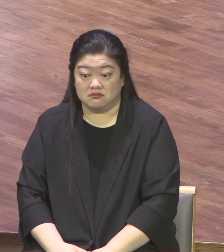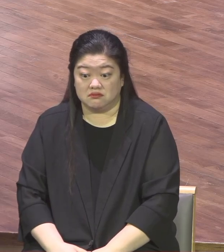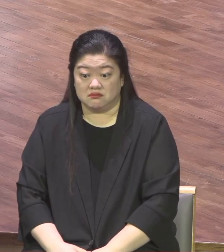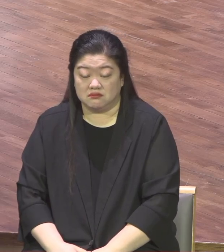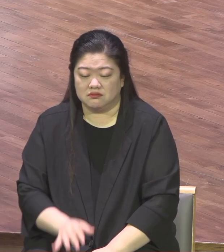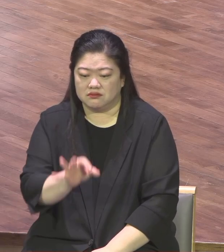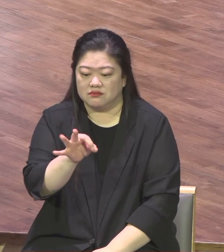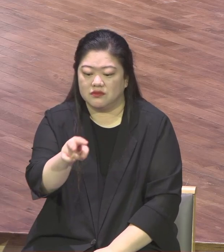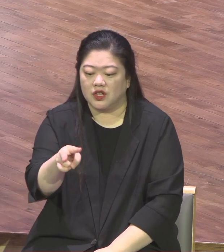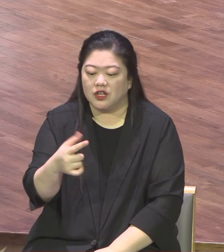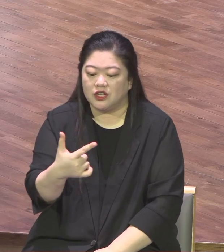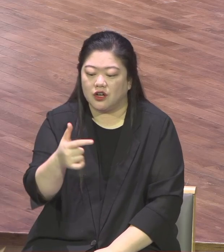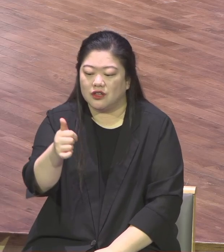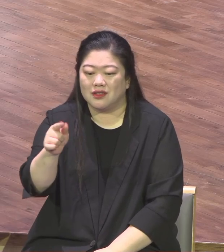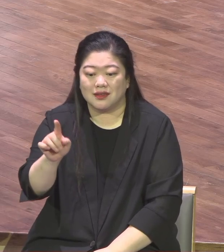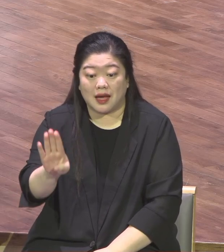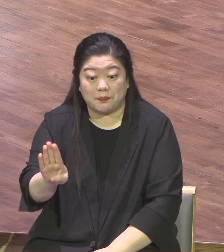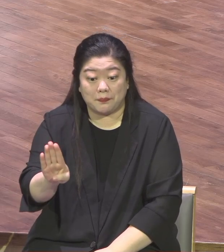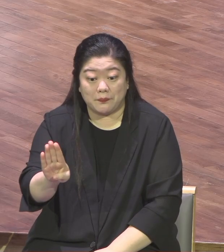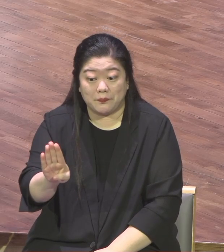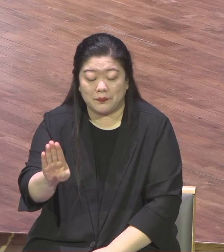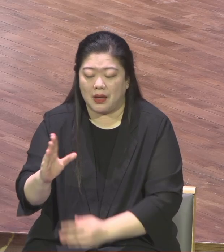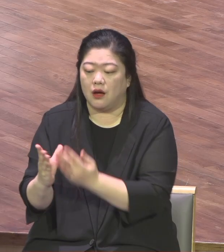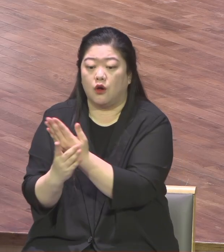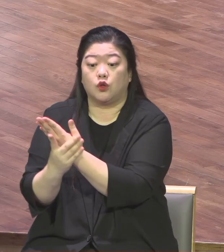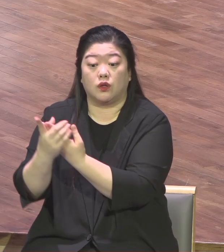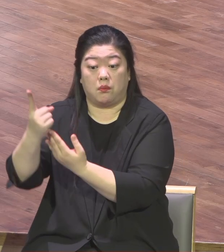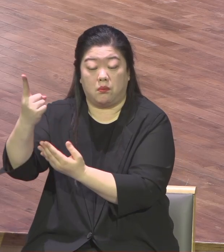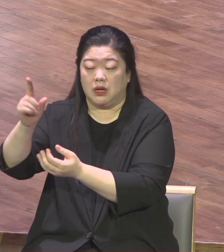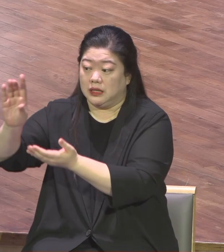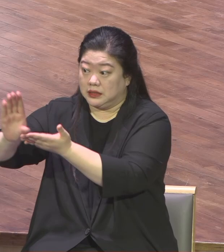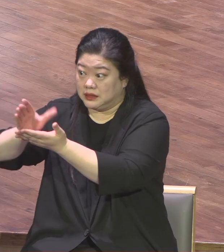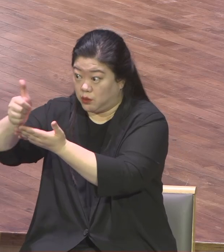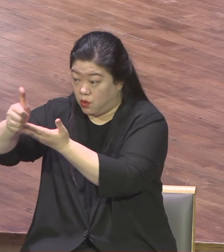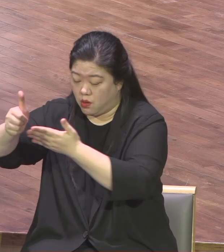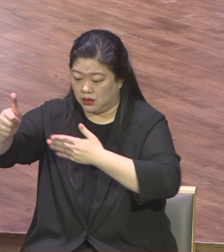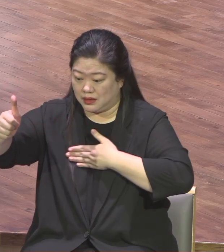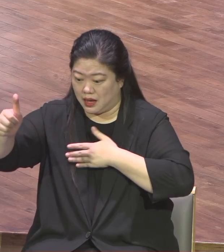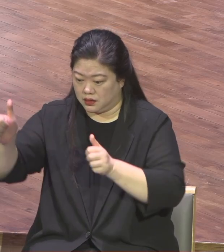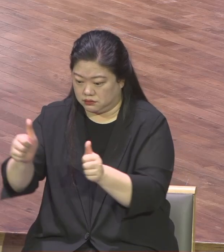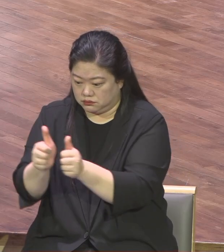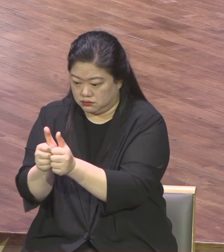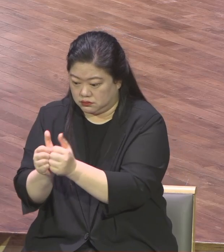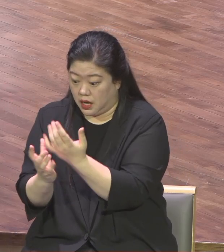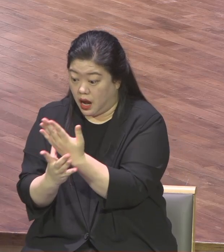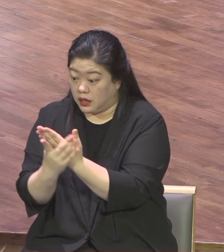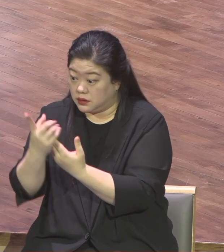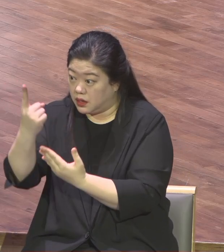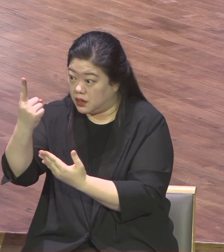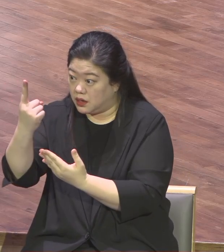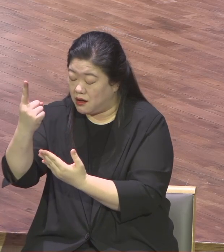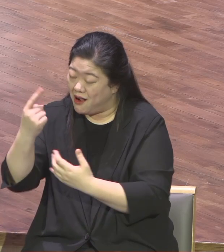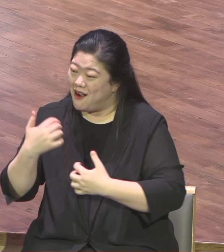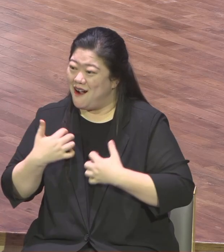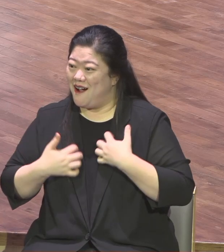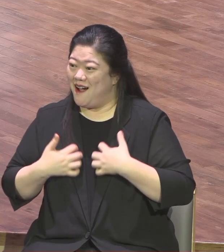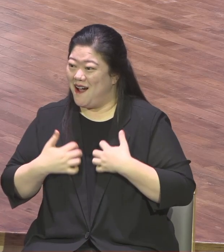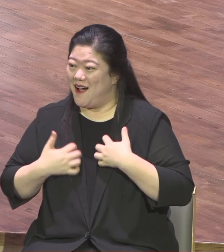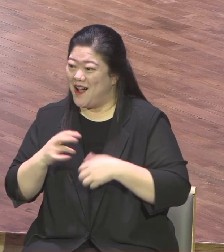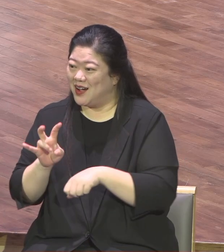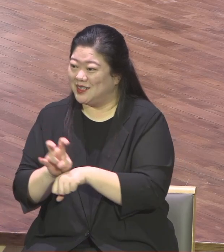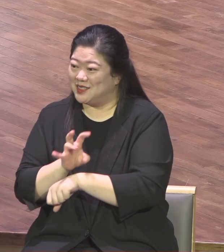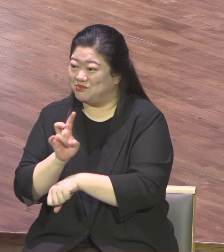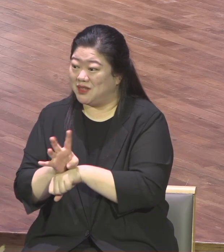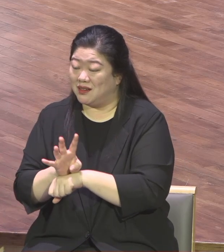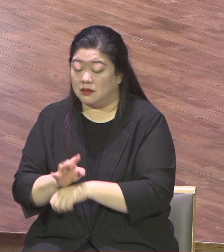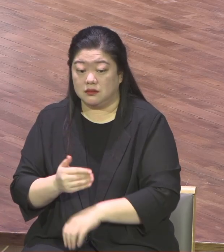연합되었다. 그리스도와 나와 하나다. with 하나다라는 것을 24시 누리는 거예요.